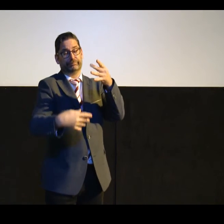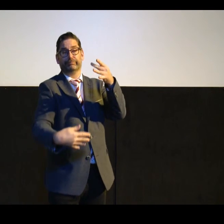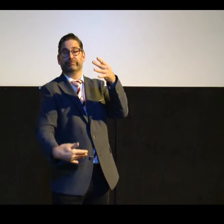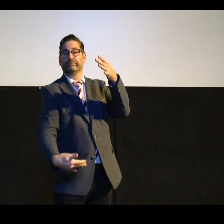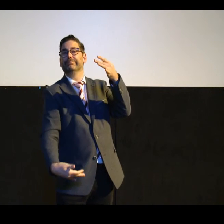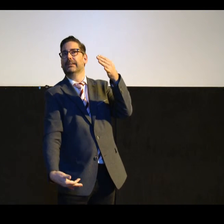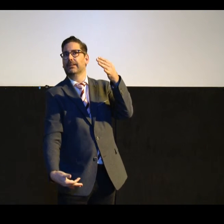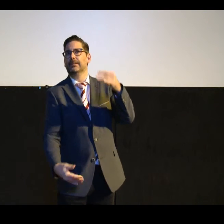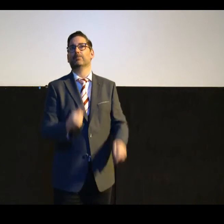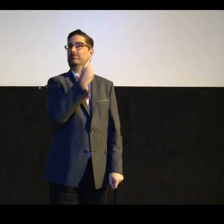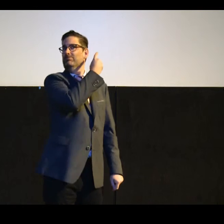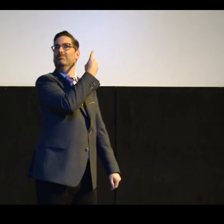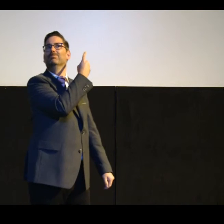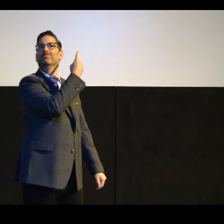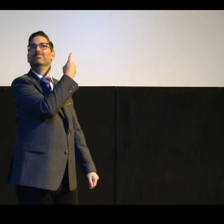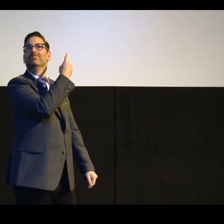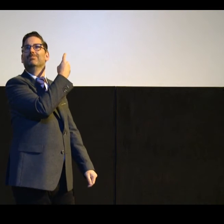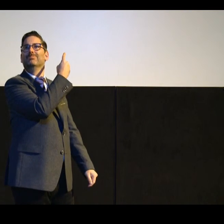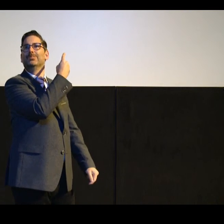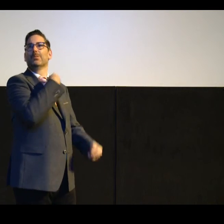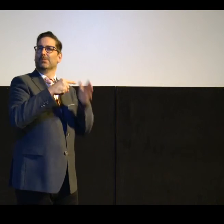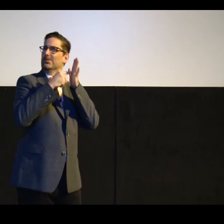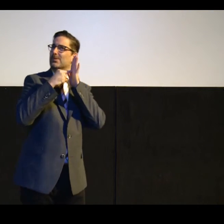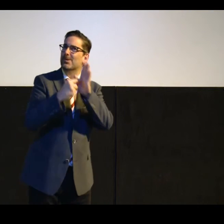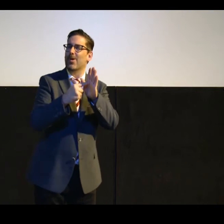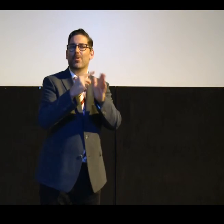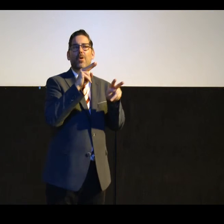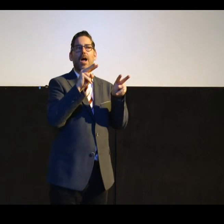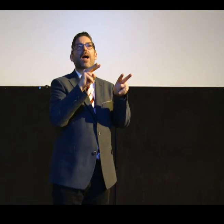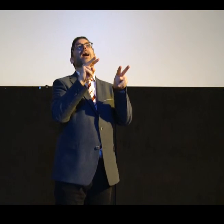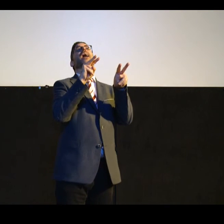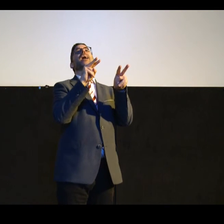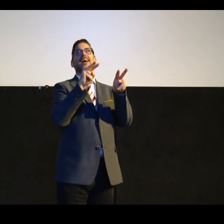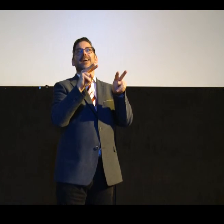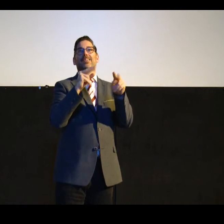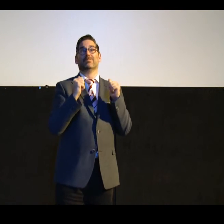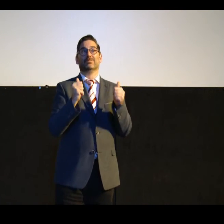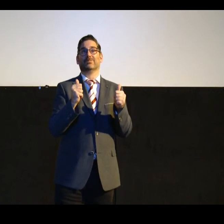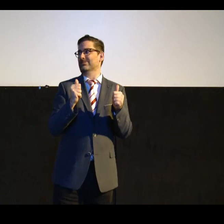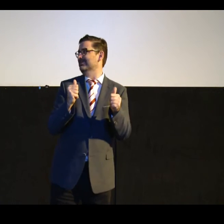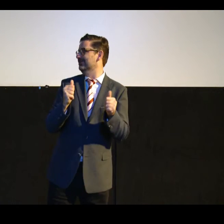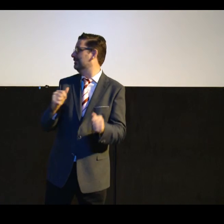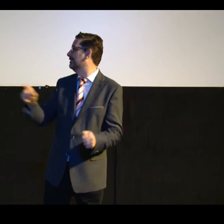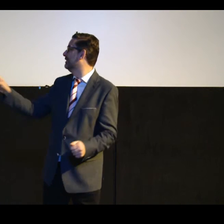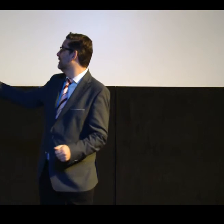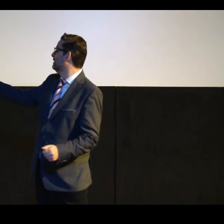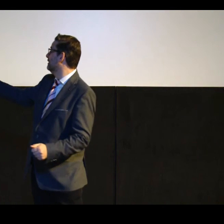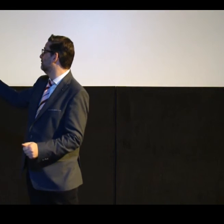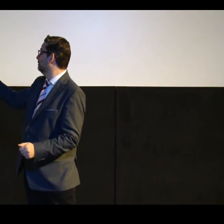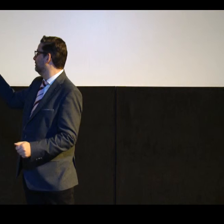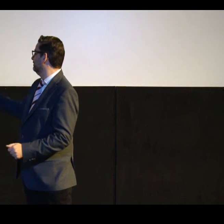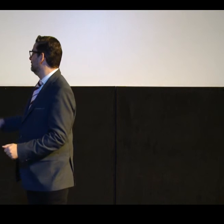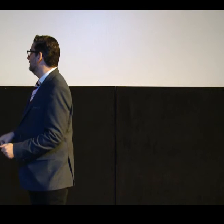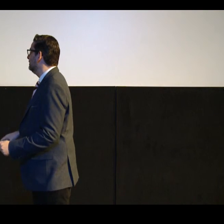Y claro, sobre todo en este último año hemos visto que recibimos más visitas, tenemos más me gusta y todo en las